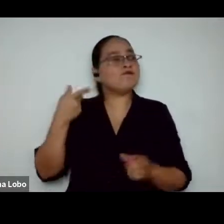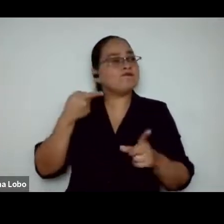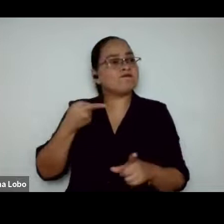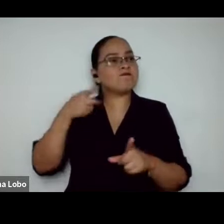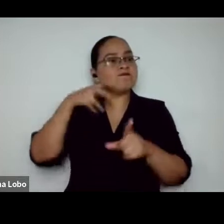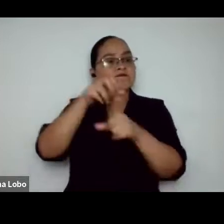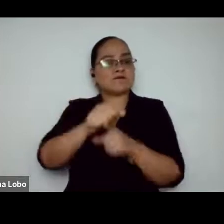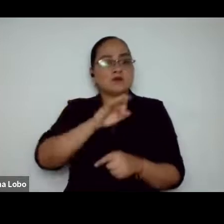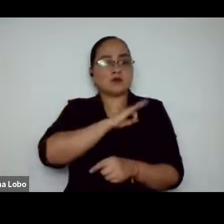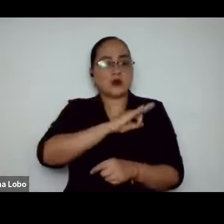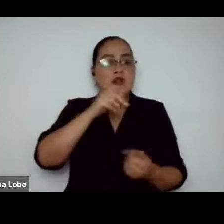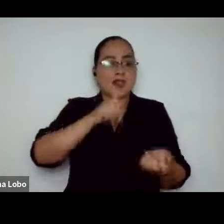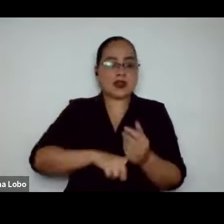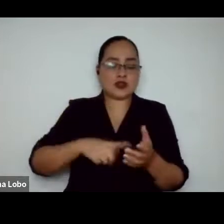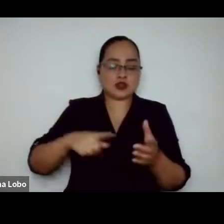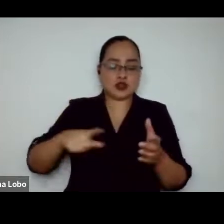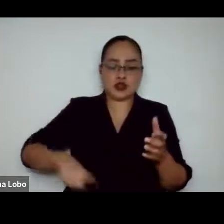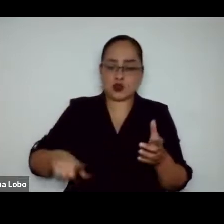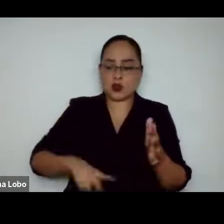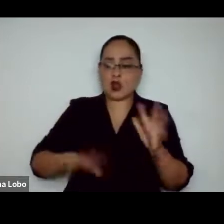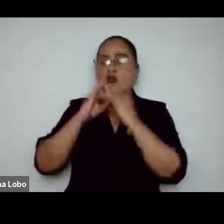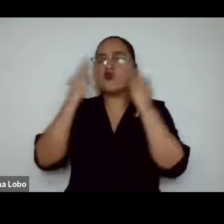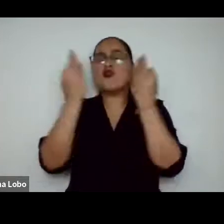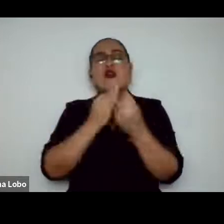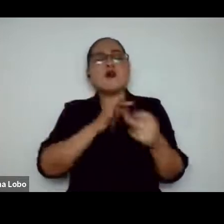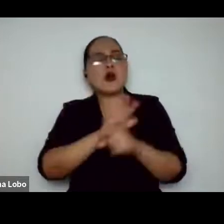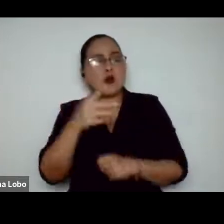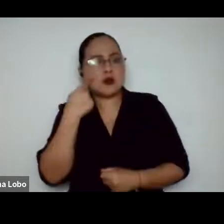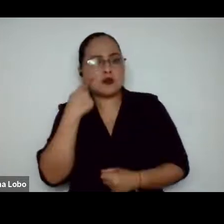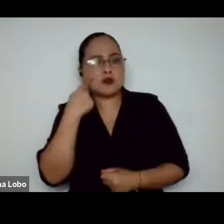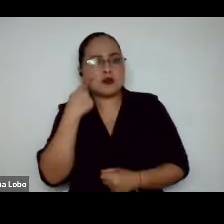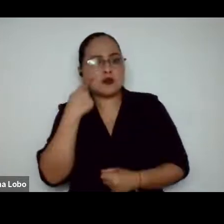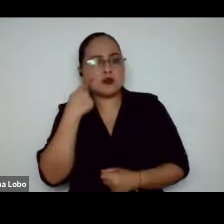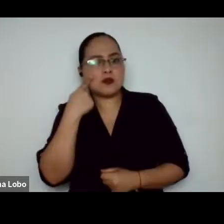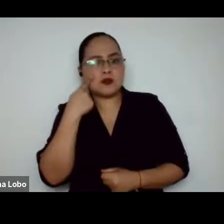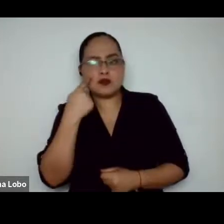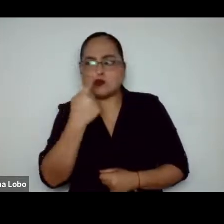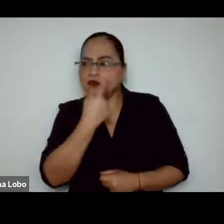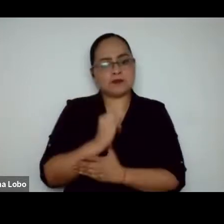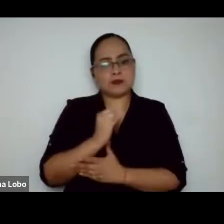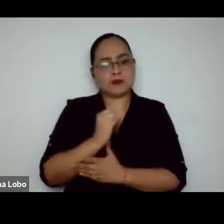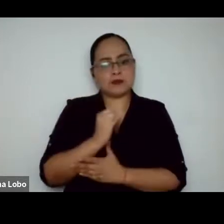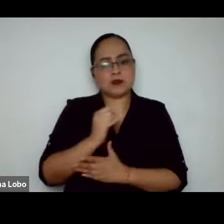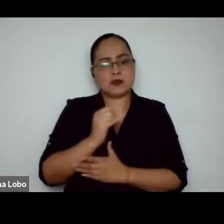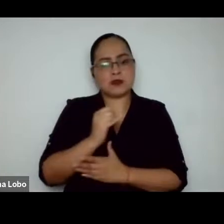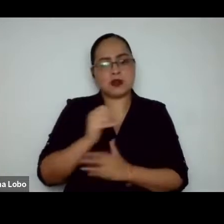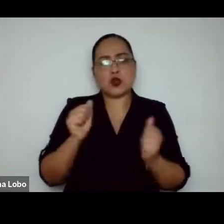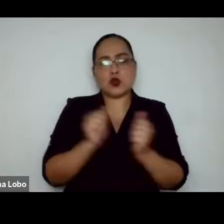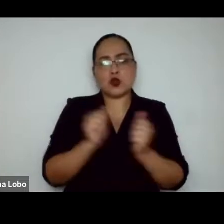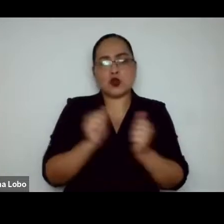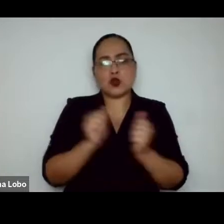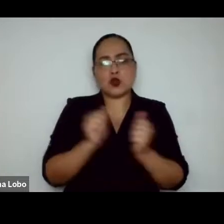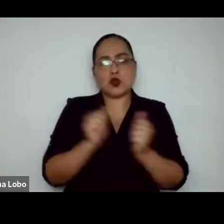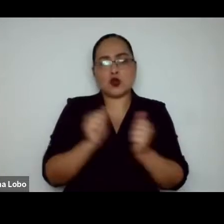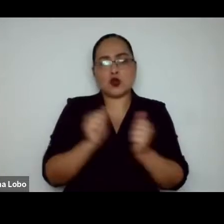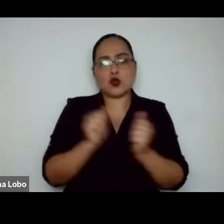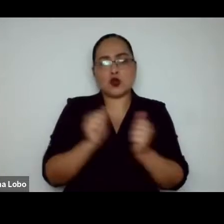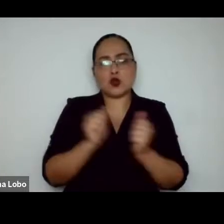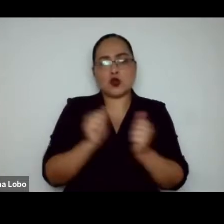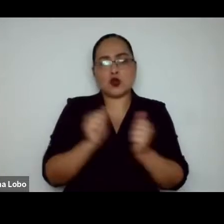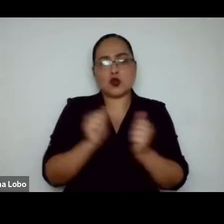el autogobierno colectivo. Es decir, que nosotros, a través de métodos democráticos, tomamos las decisiones que